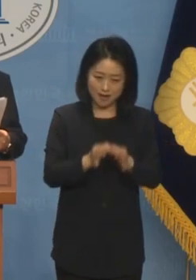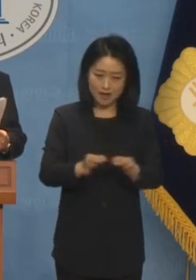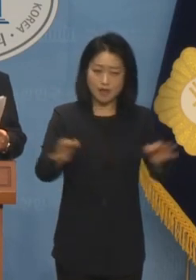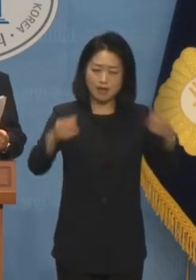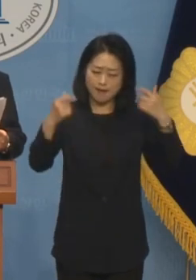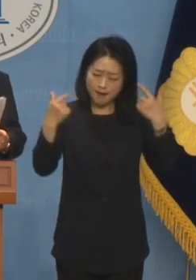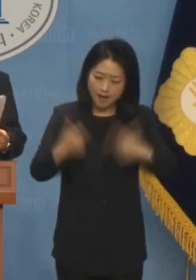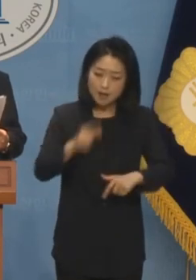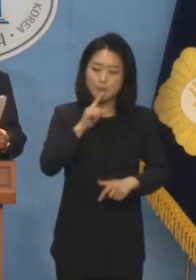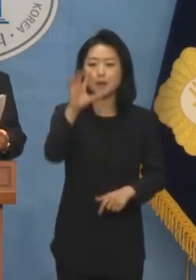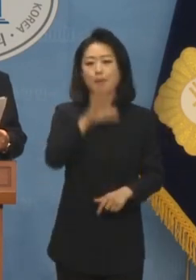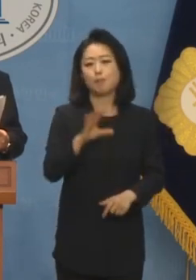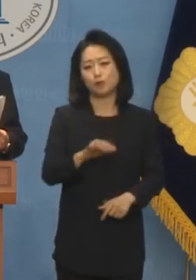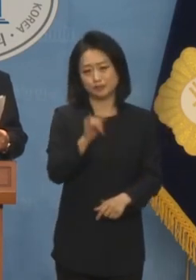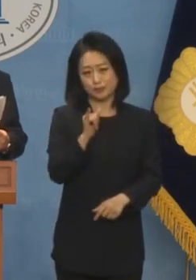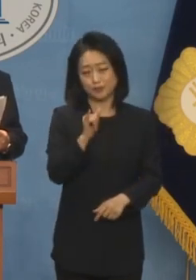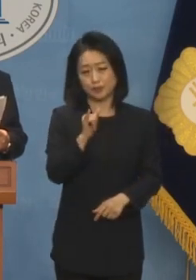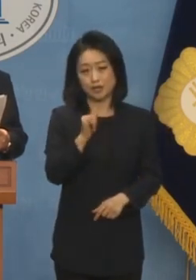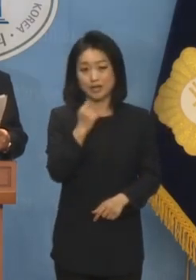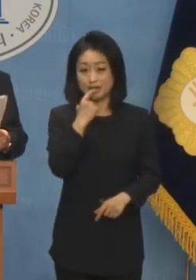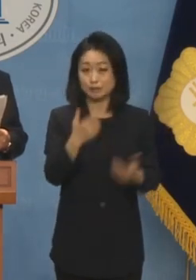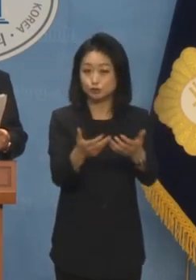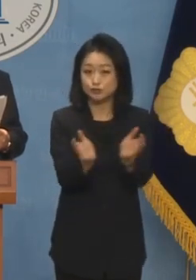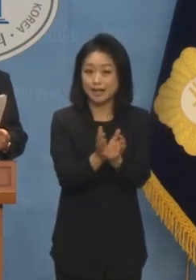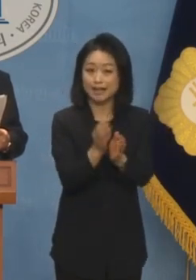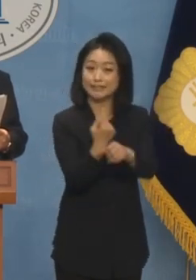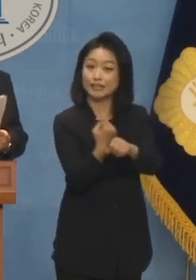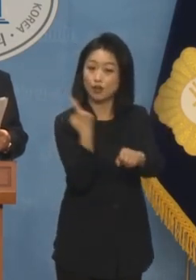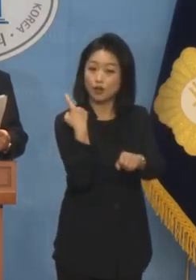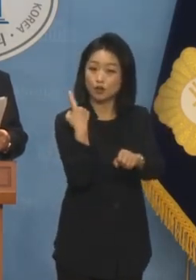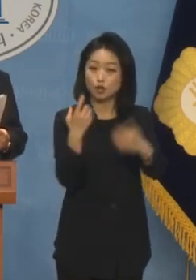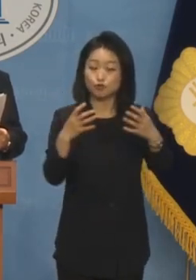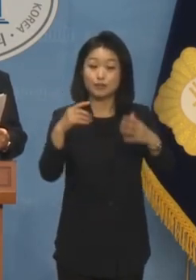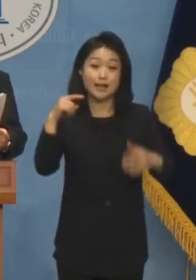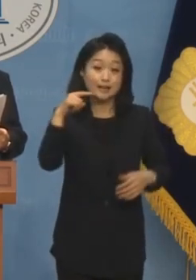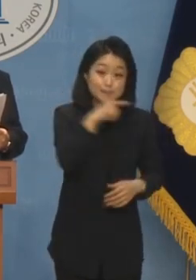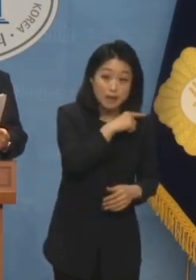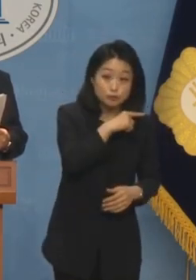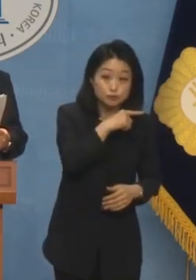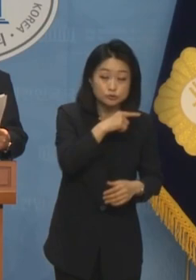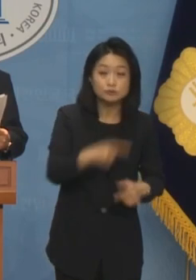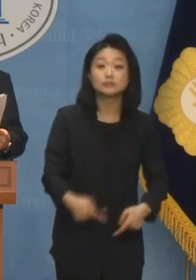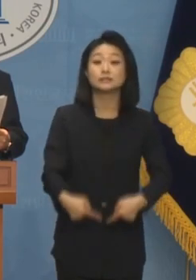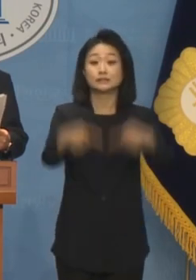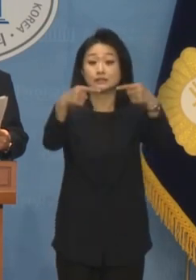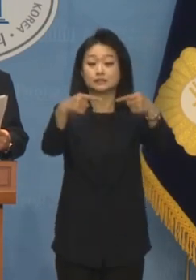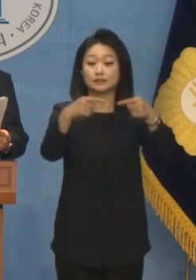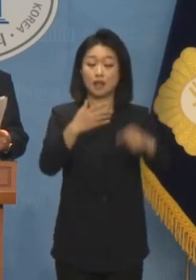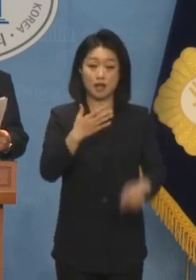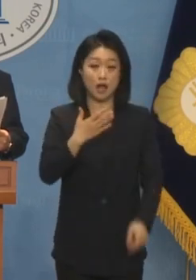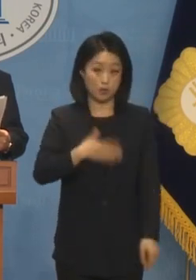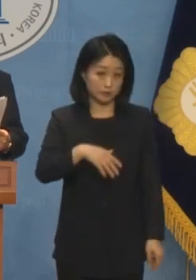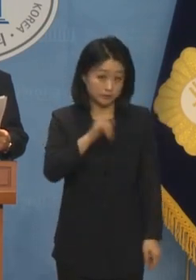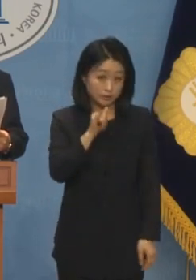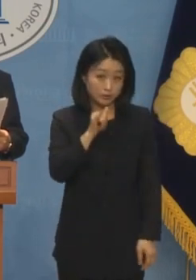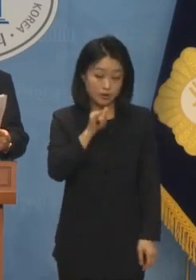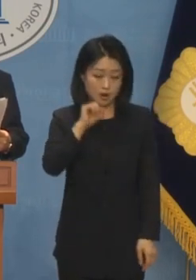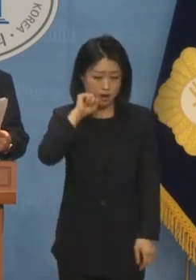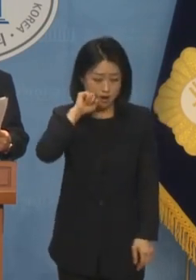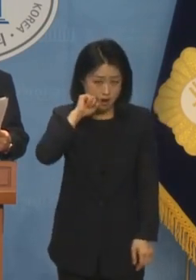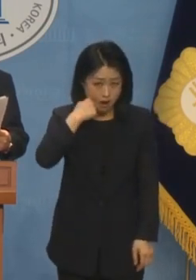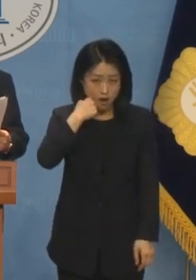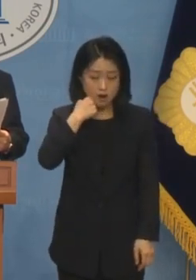있습니다. 민주당은 지난해 국가 채무가 역대 최대를 기록하는 등